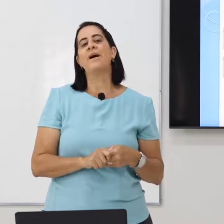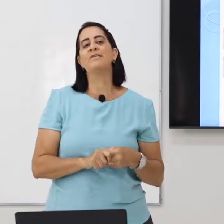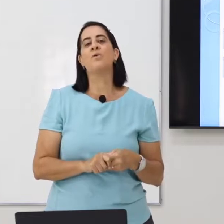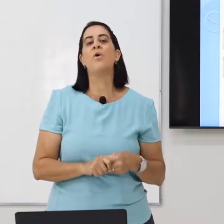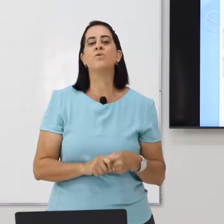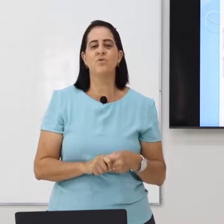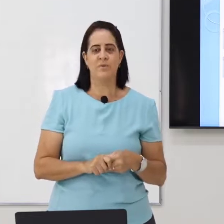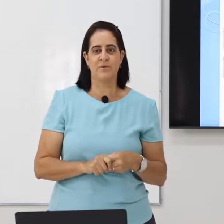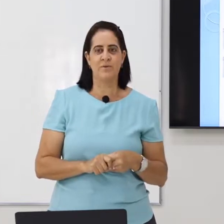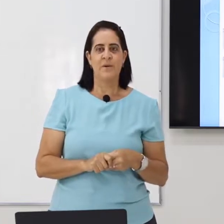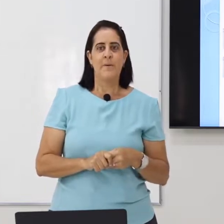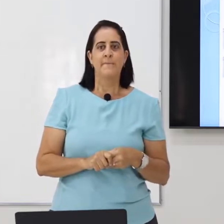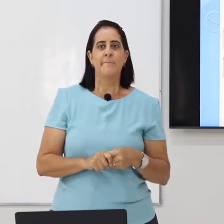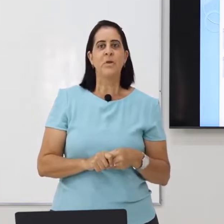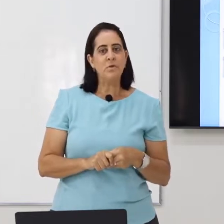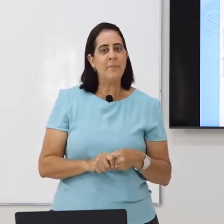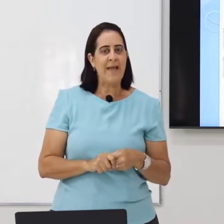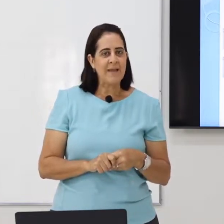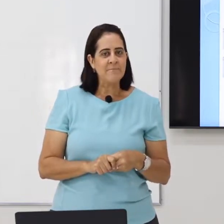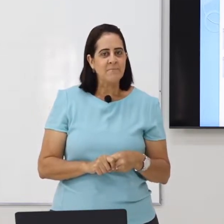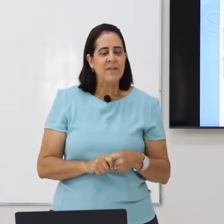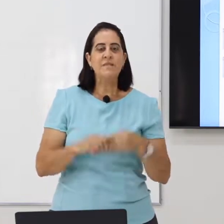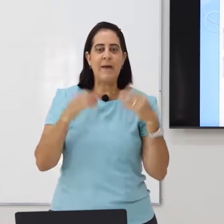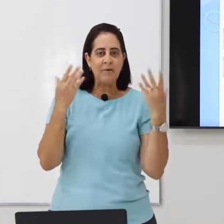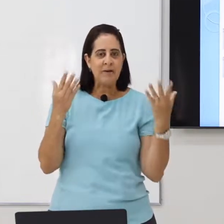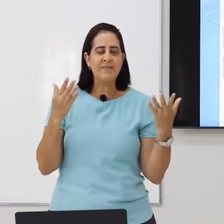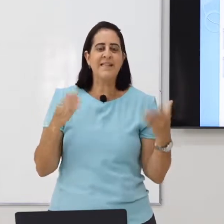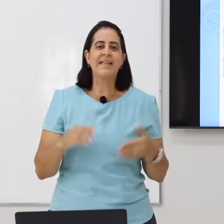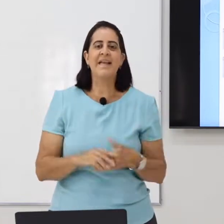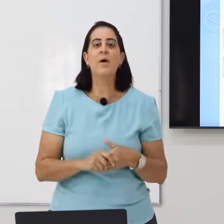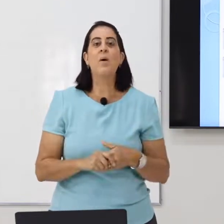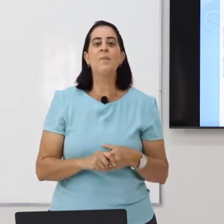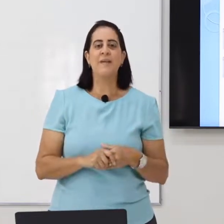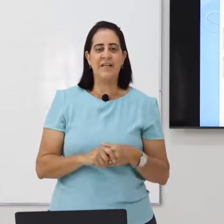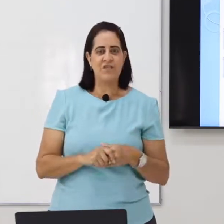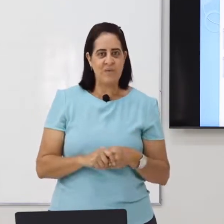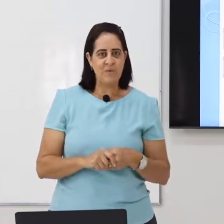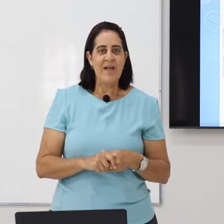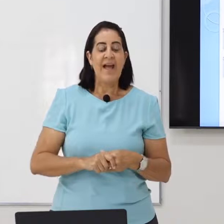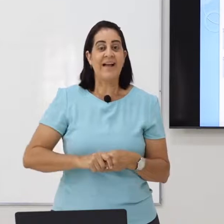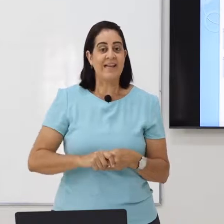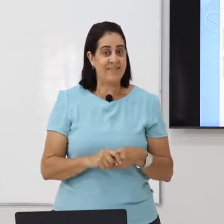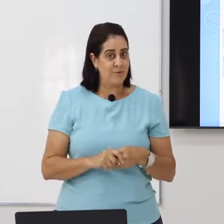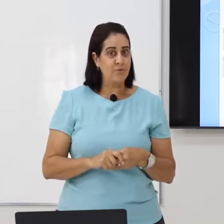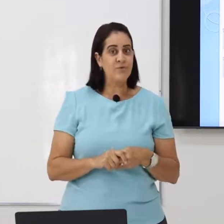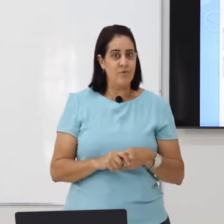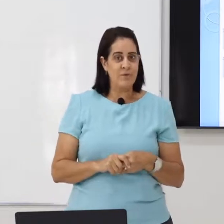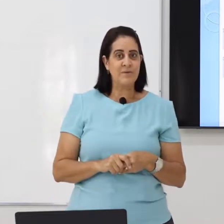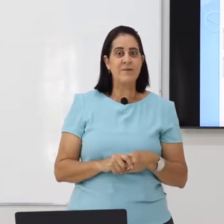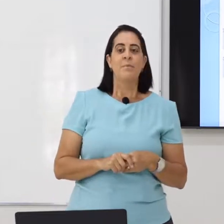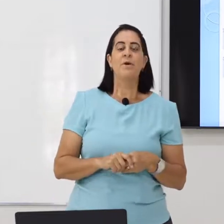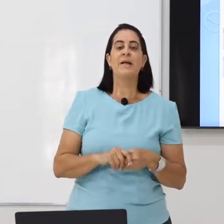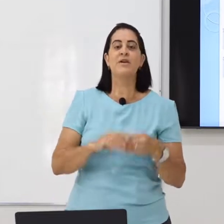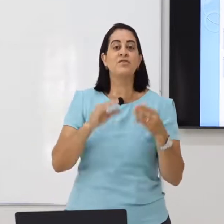faço com os números. Tudo bem? Espero que você tenha compreendido a questão dos números, porque nós